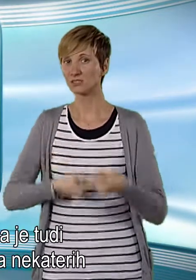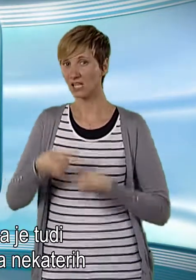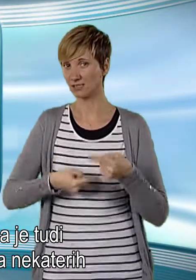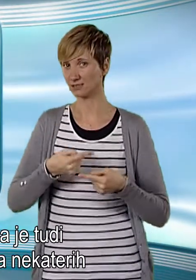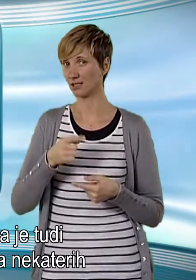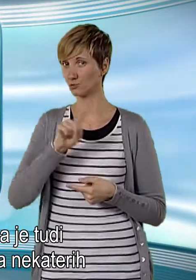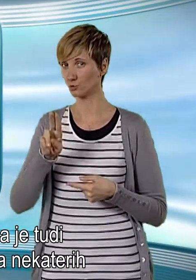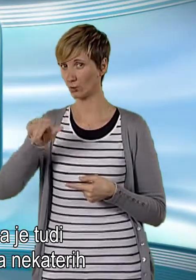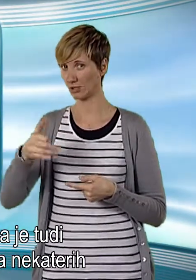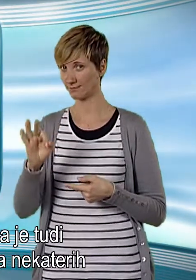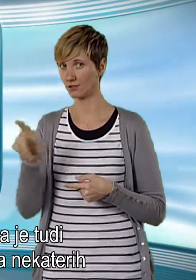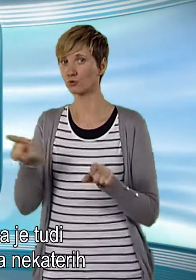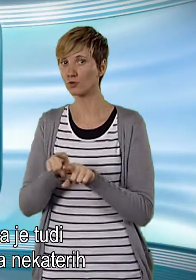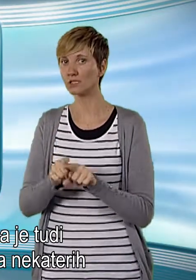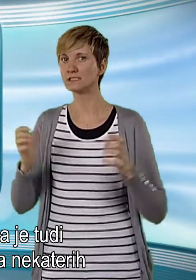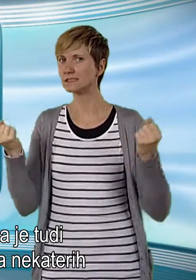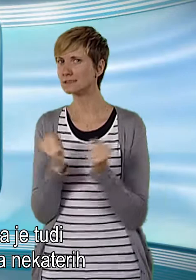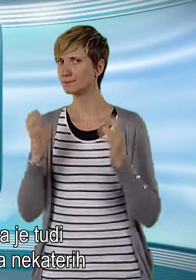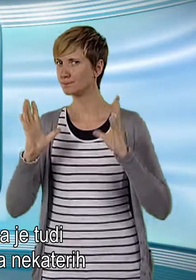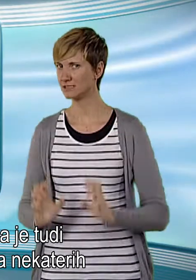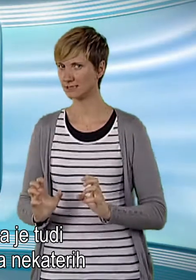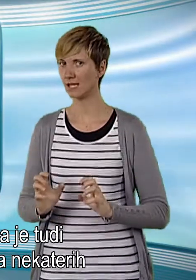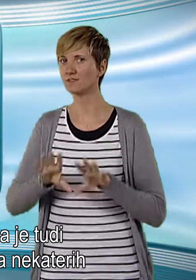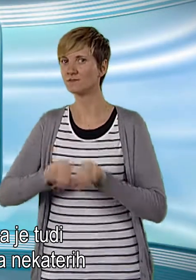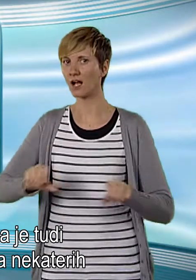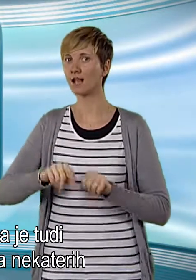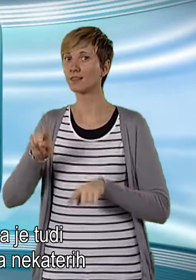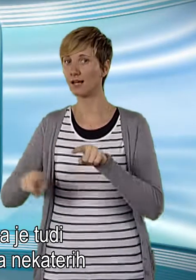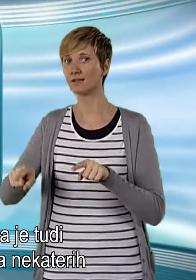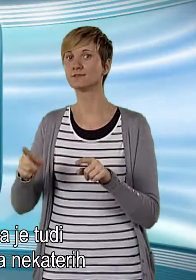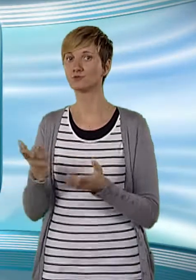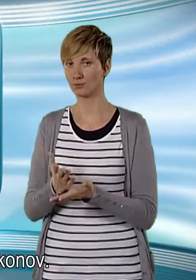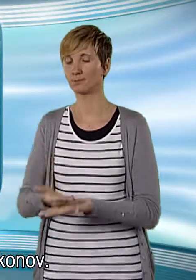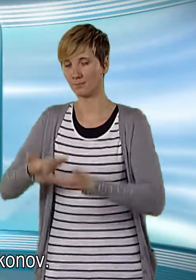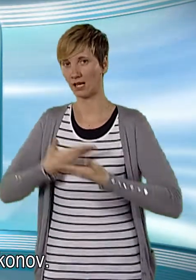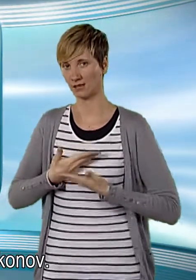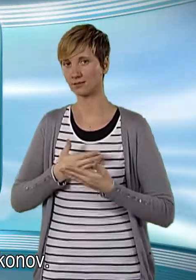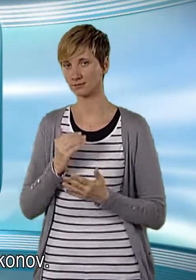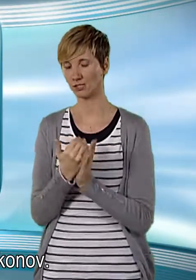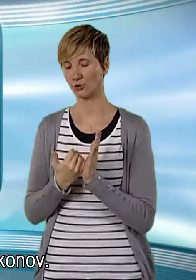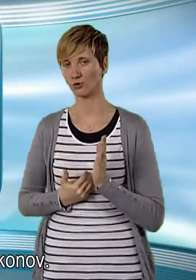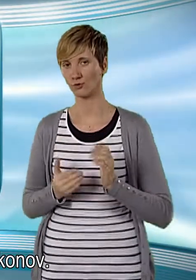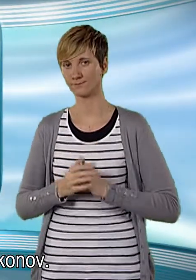Posledica vrčevalnega zakona je tudi zamrznitev izvajanja nekaterih že sprejetih zakonov.